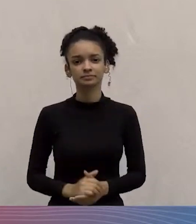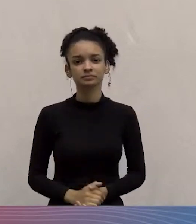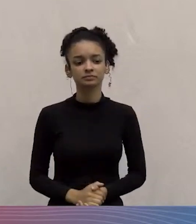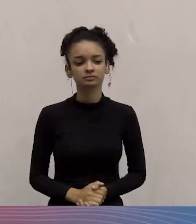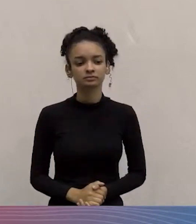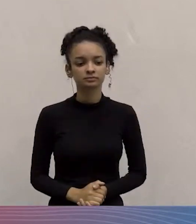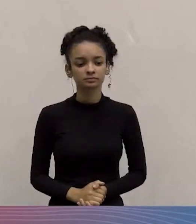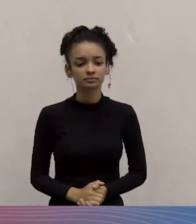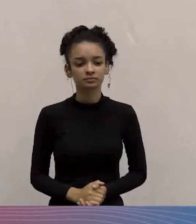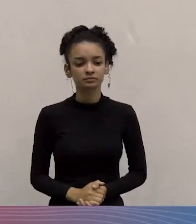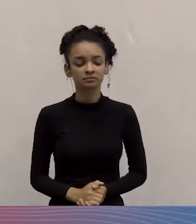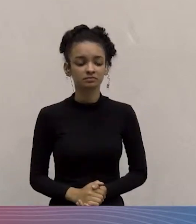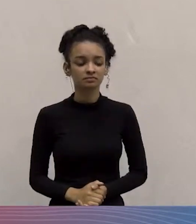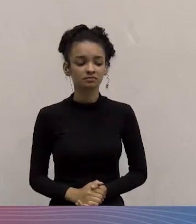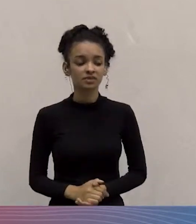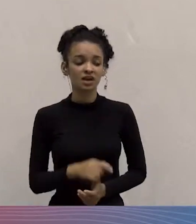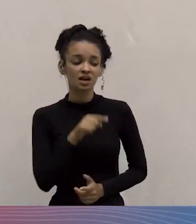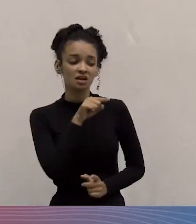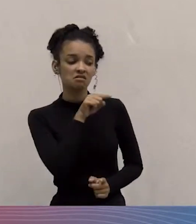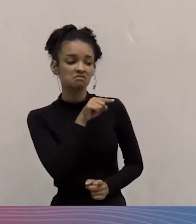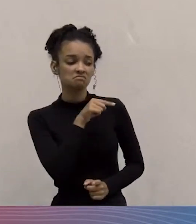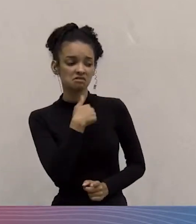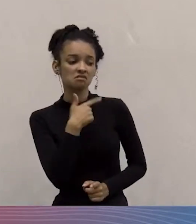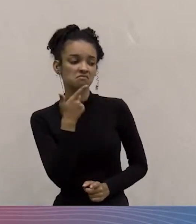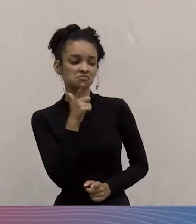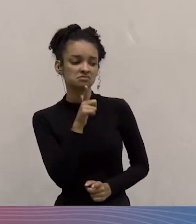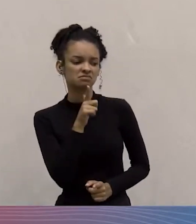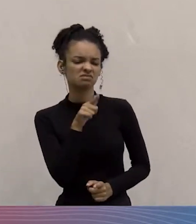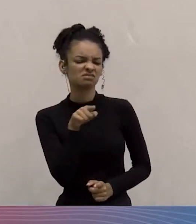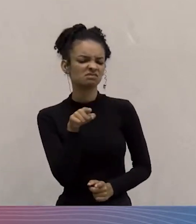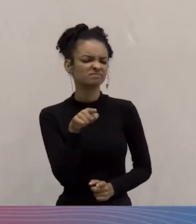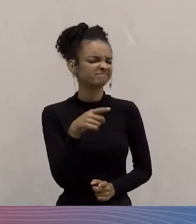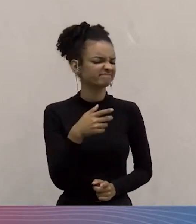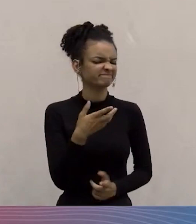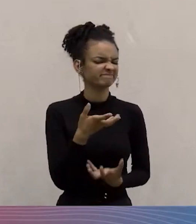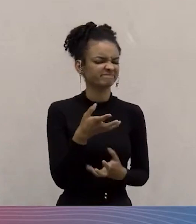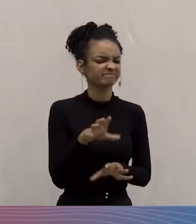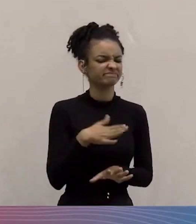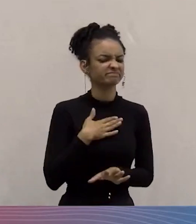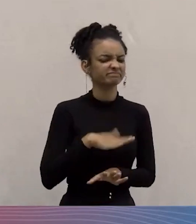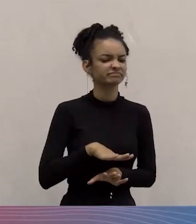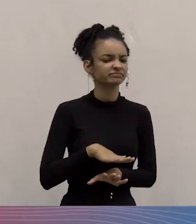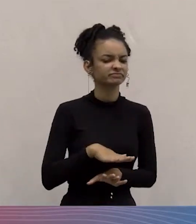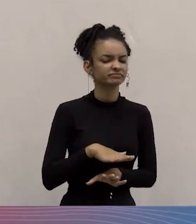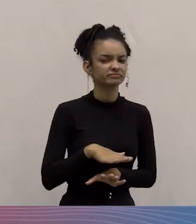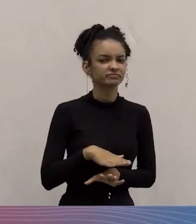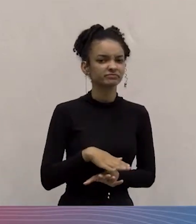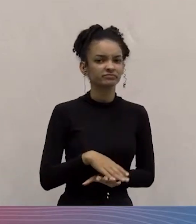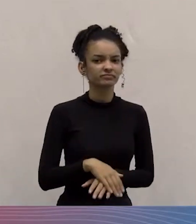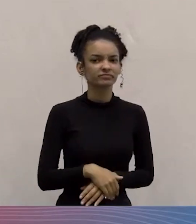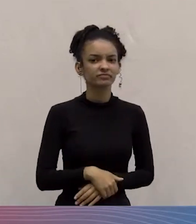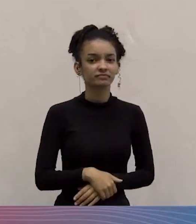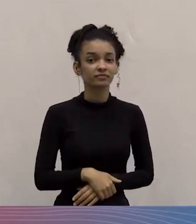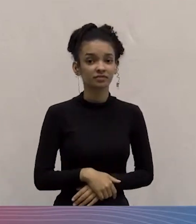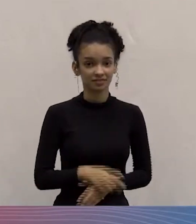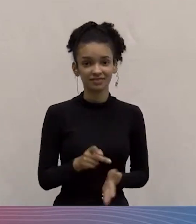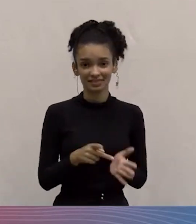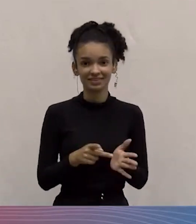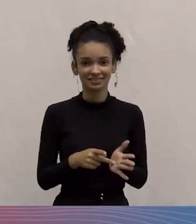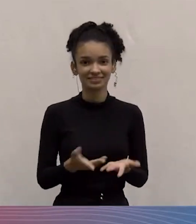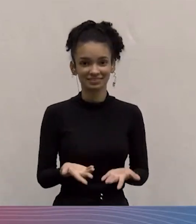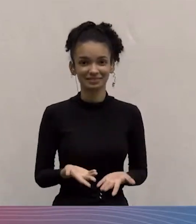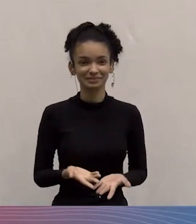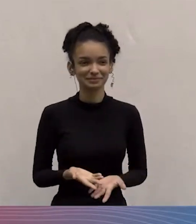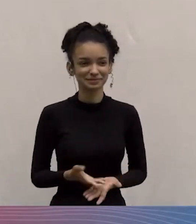Com esse aqui eu consigo servir. Com aquela, não vou com a cara daquela. Temos ou não temos